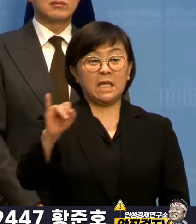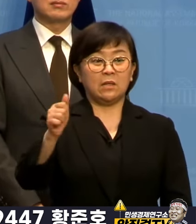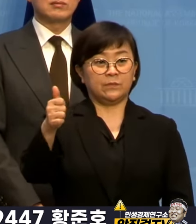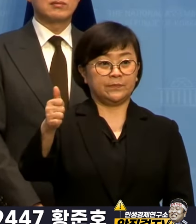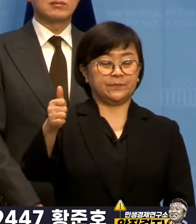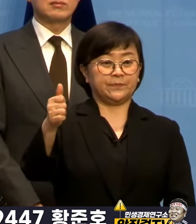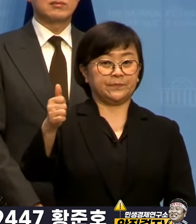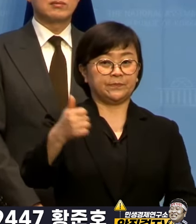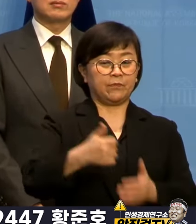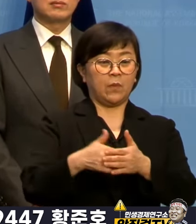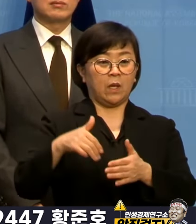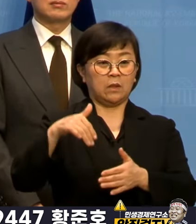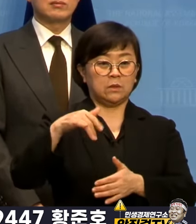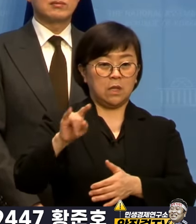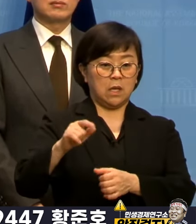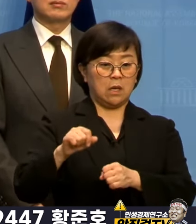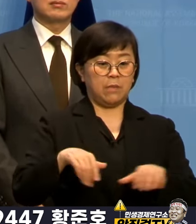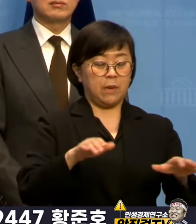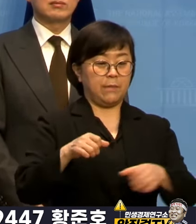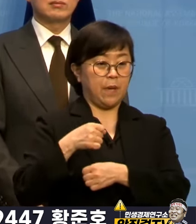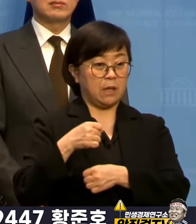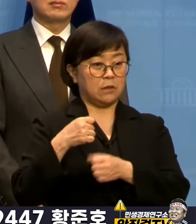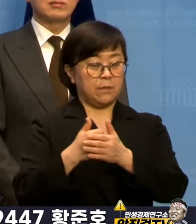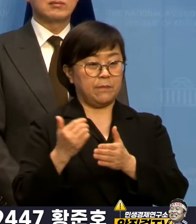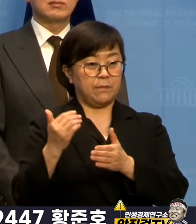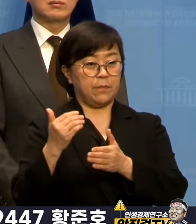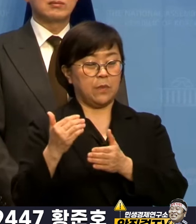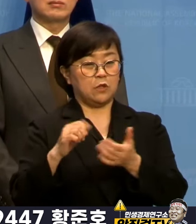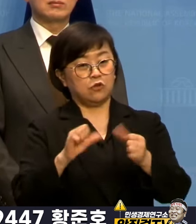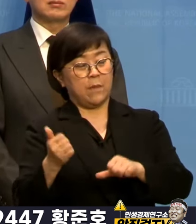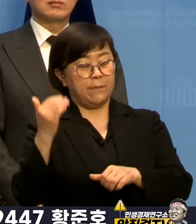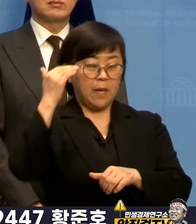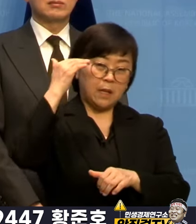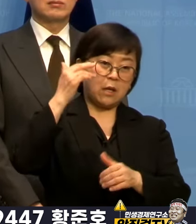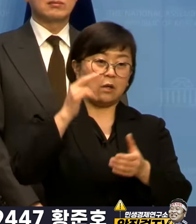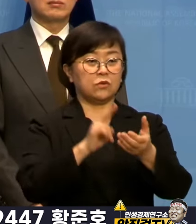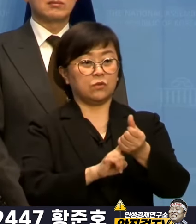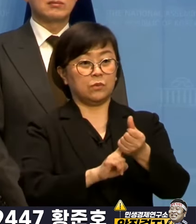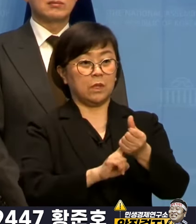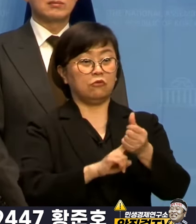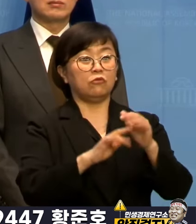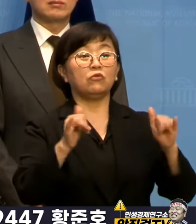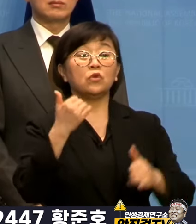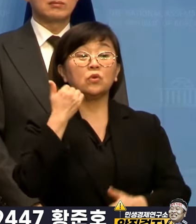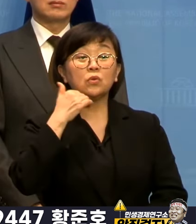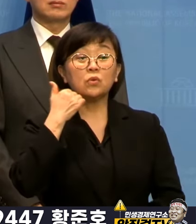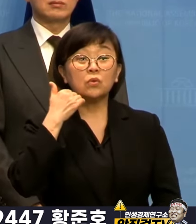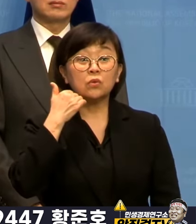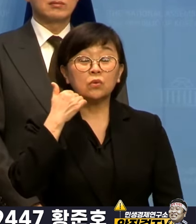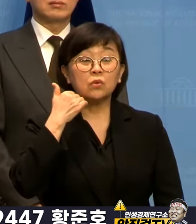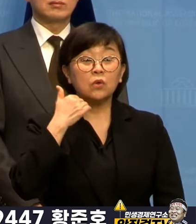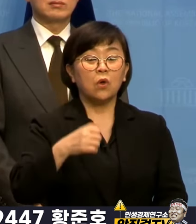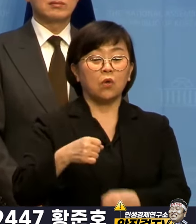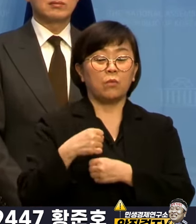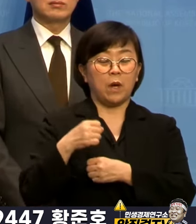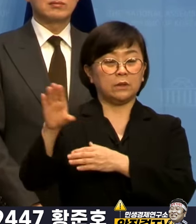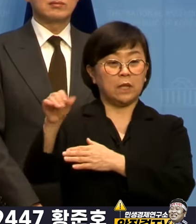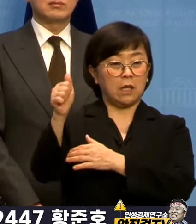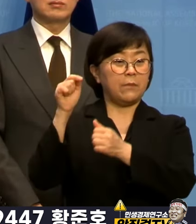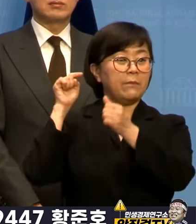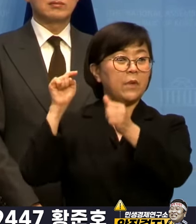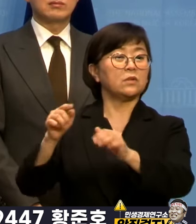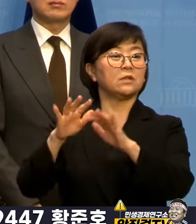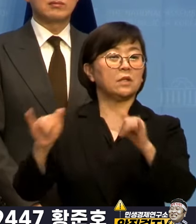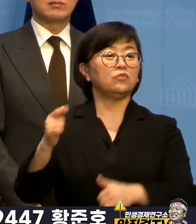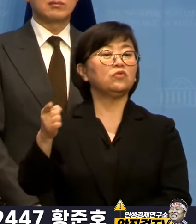이종석에게 최상의 사건 수사를 방해하게 만들고 은폐하게 한 주요 누구입니까? 국방장관에게 명령을